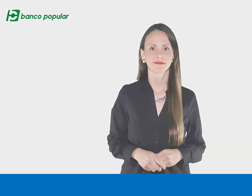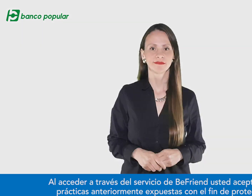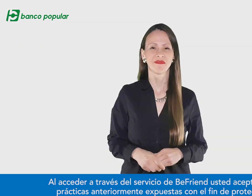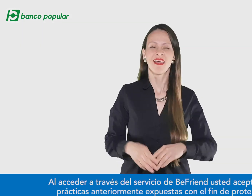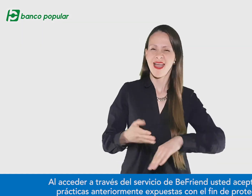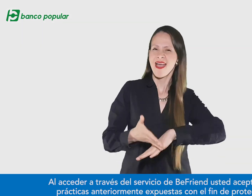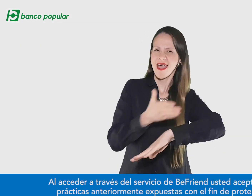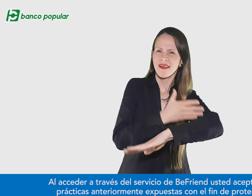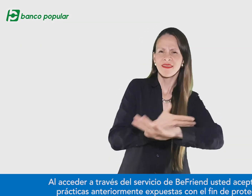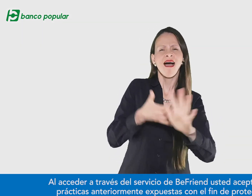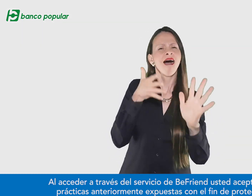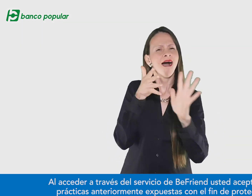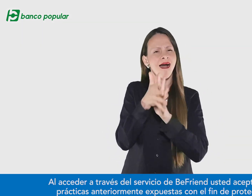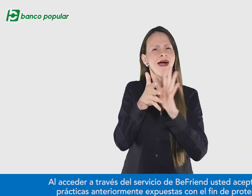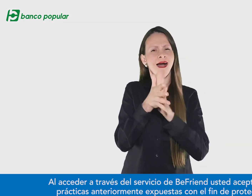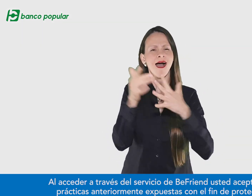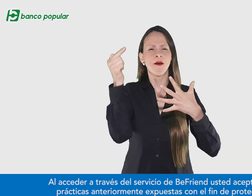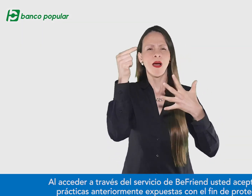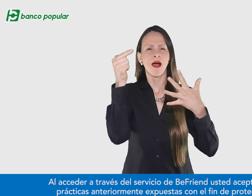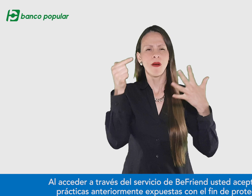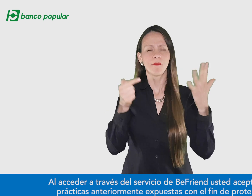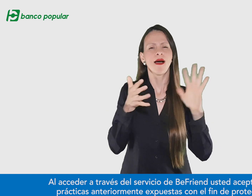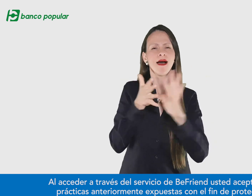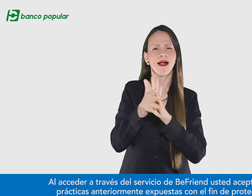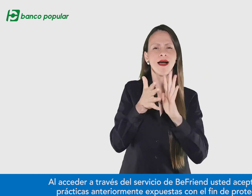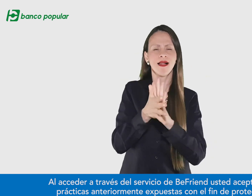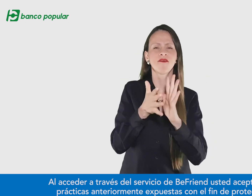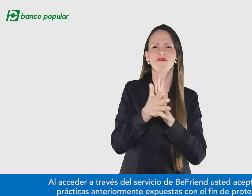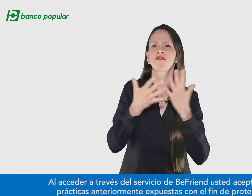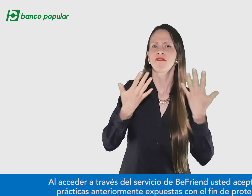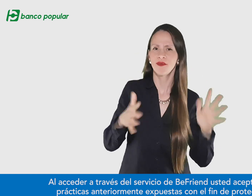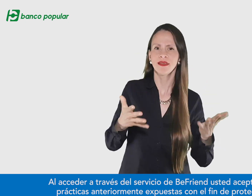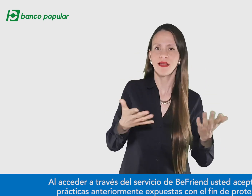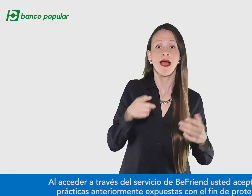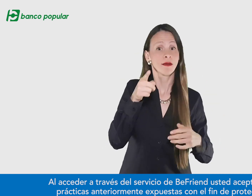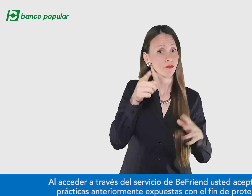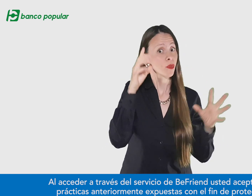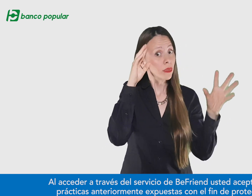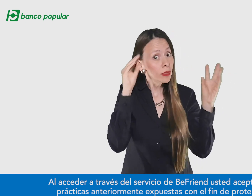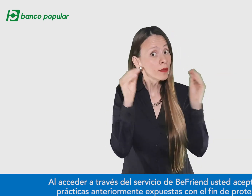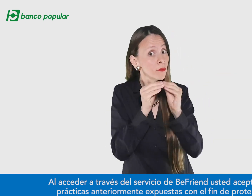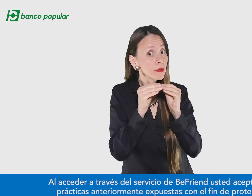Al acceder a través del servicio de BeFriend, usted acepta las prácticas anteriormente